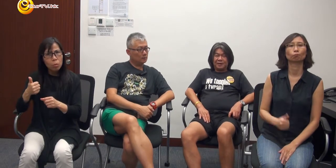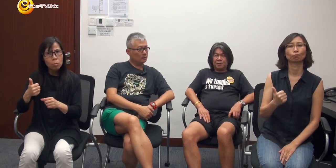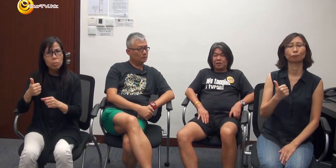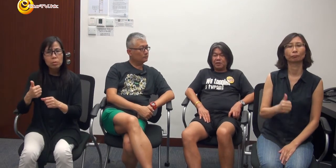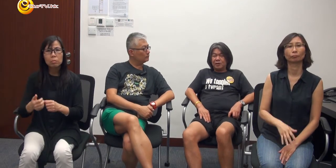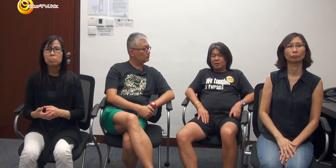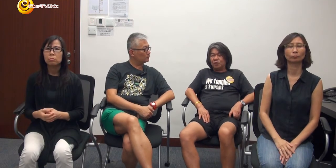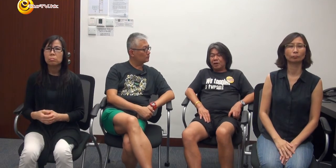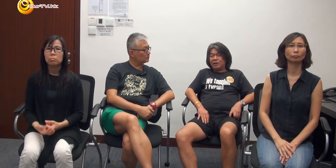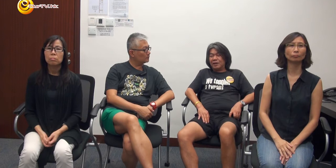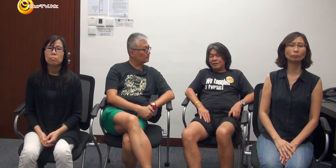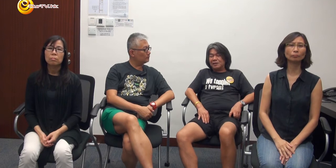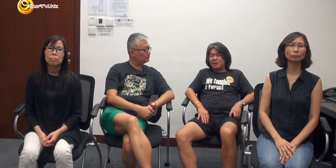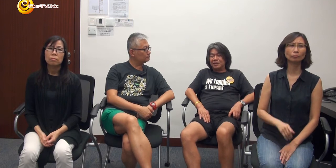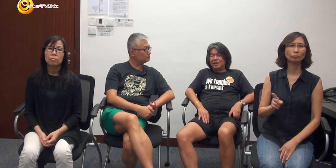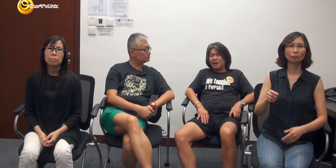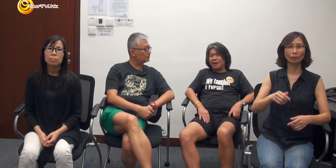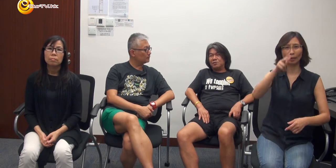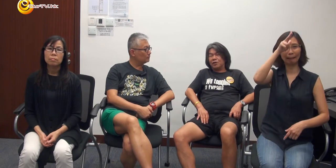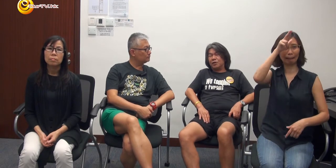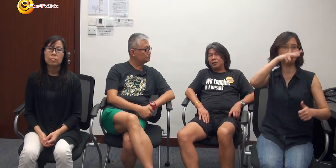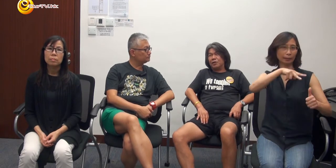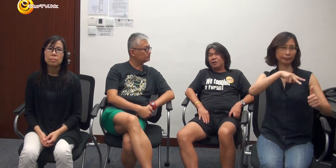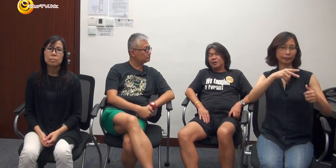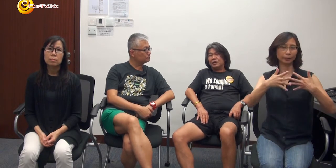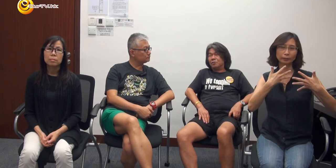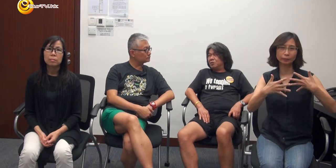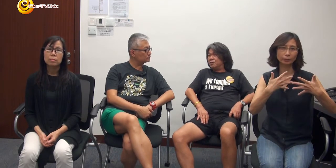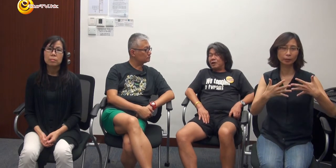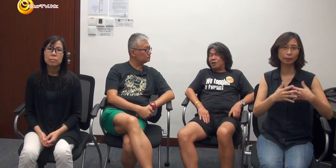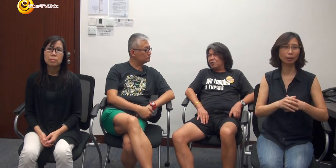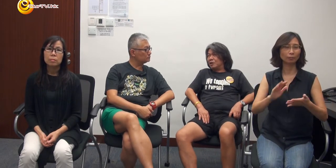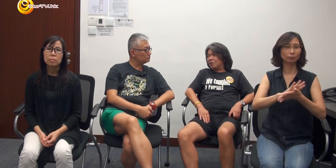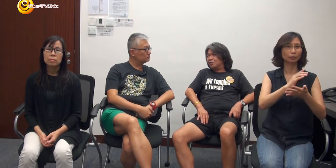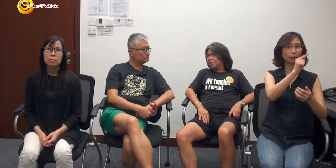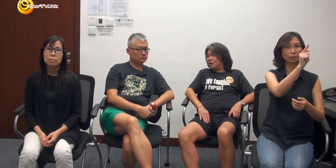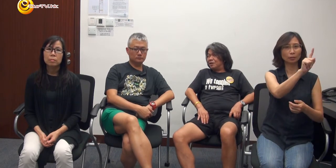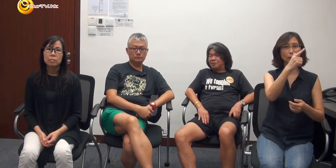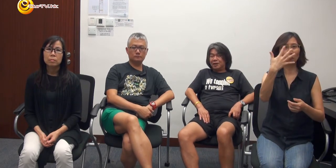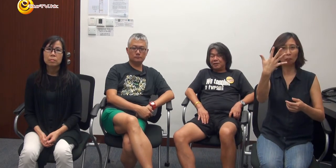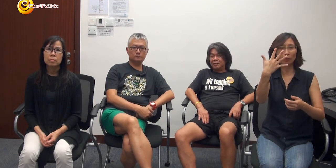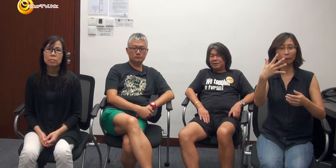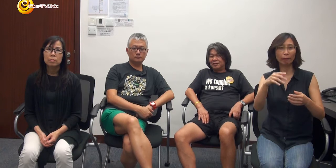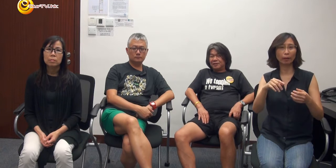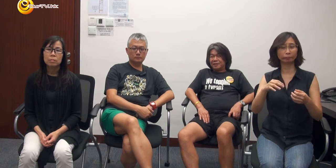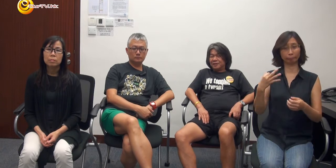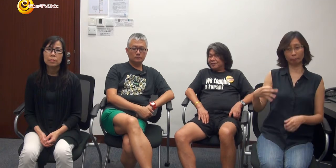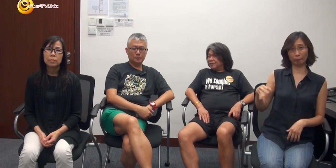咁佢就唔好話嗰啲政治嘅嘢啦。咁佢十五年免費教育搞到一塌糊塗啦，係咪？ 咁